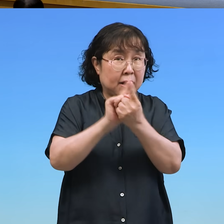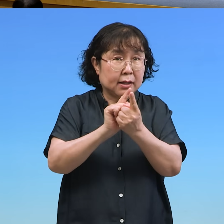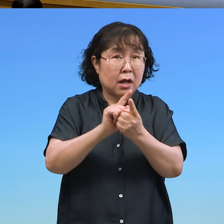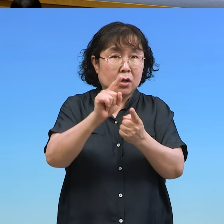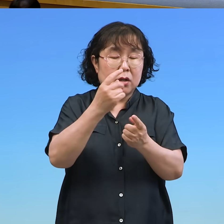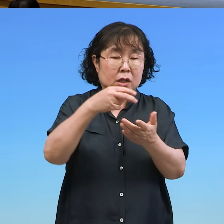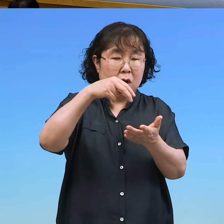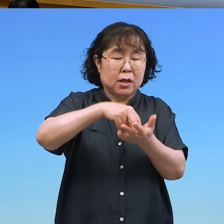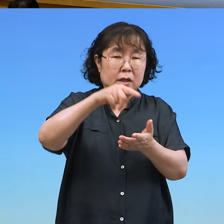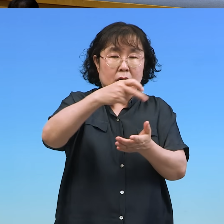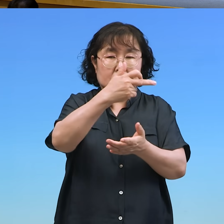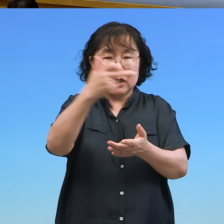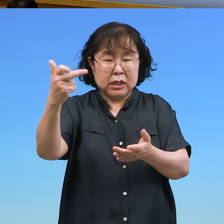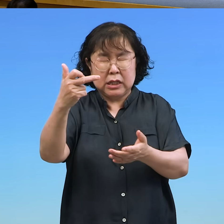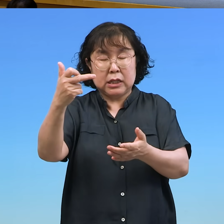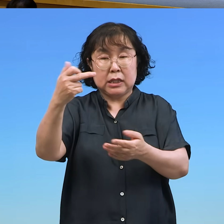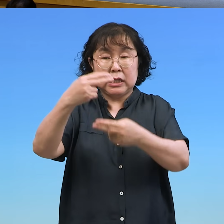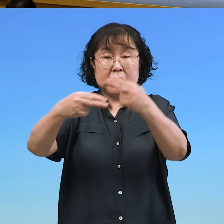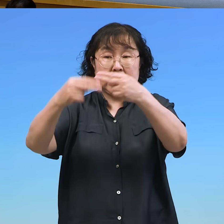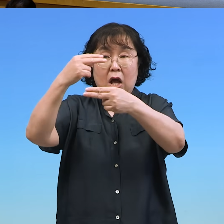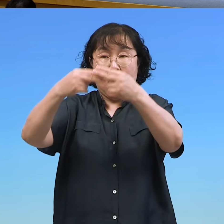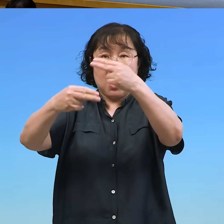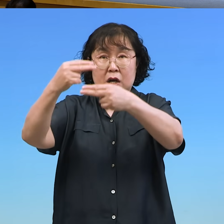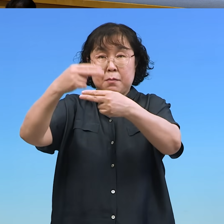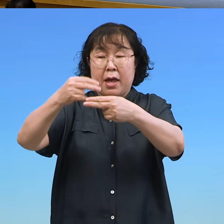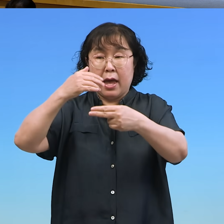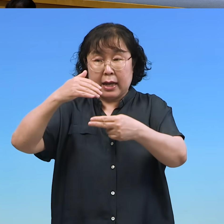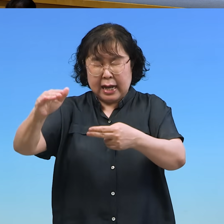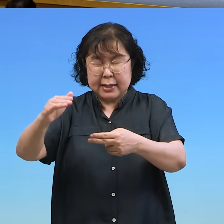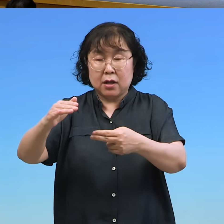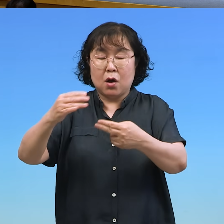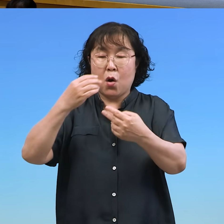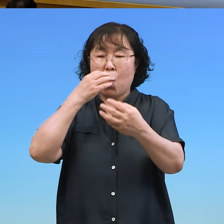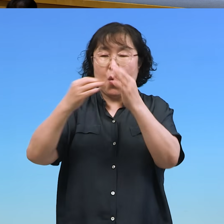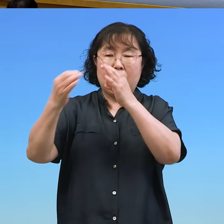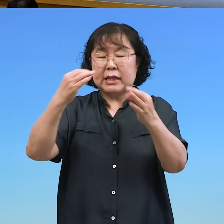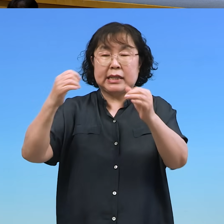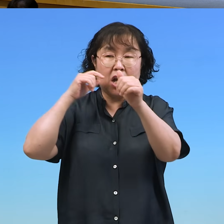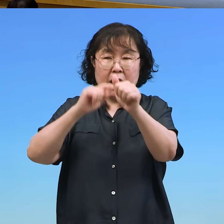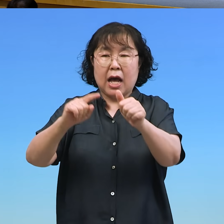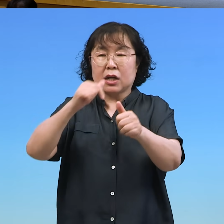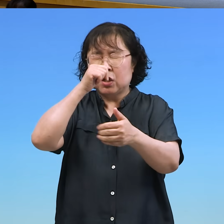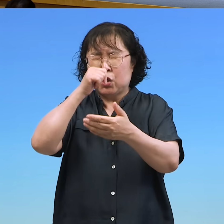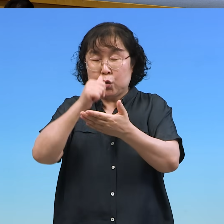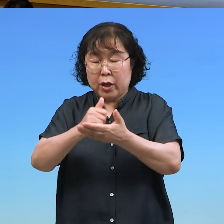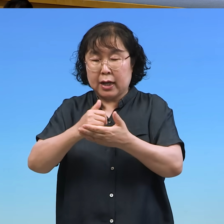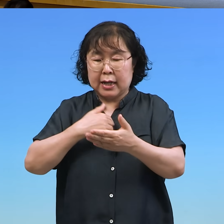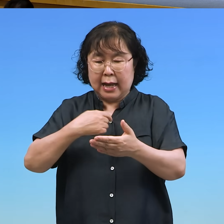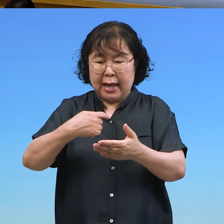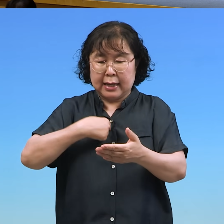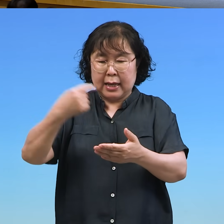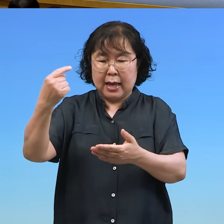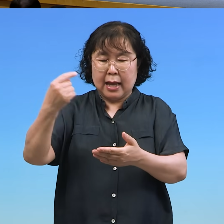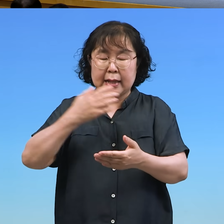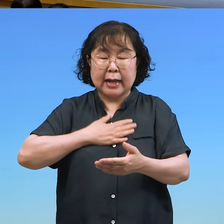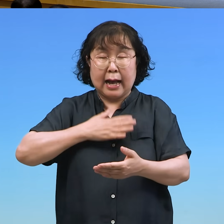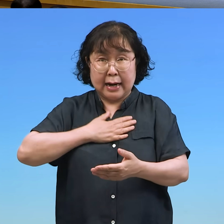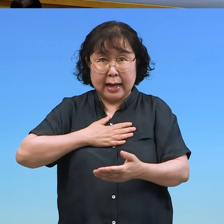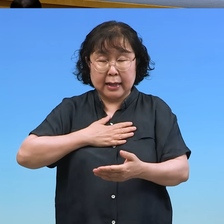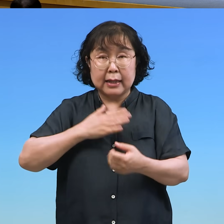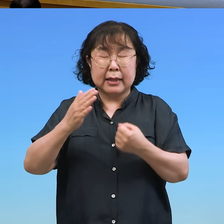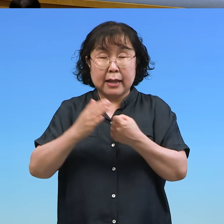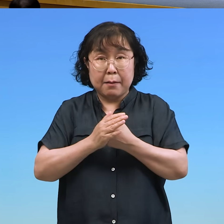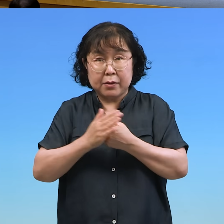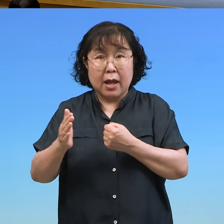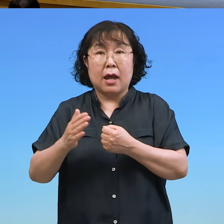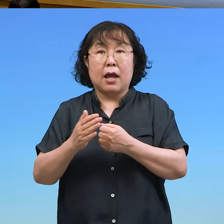보십시오. 너는 일어나 저 큰 성읍 니느웨로 가서 그것을 향하여 외치라. 그 악독이 내 앞에 상달되었음이니라